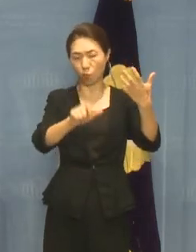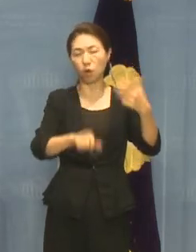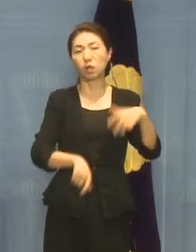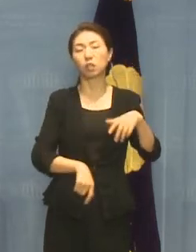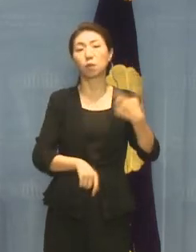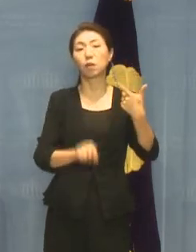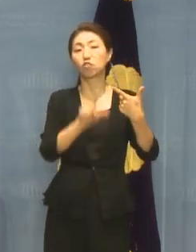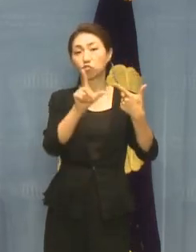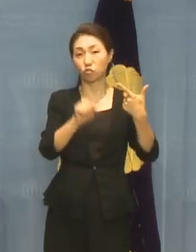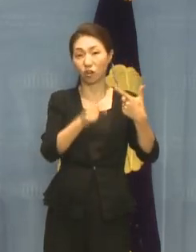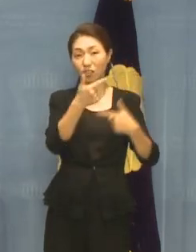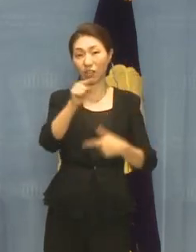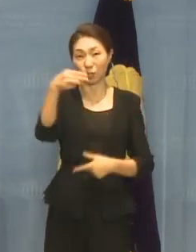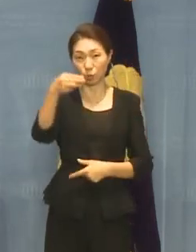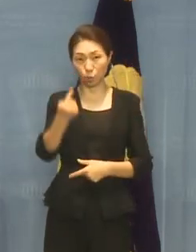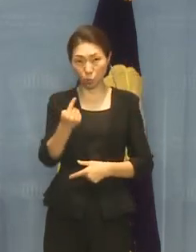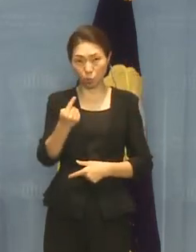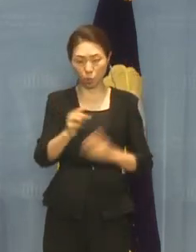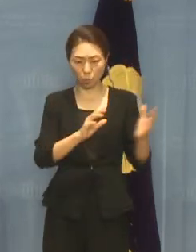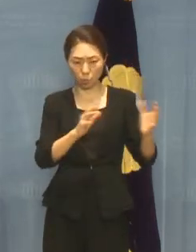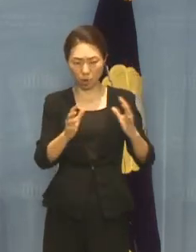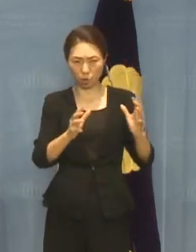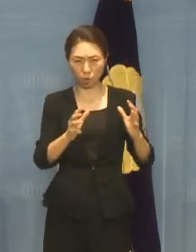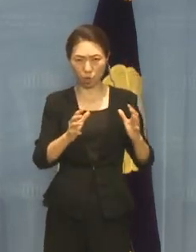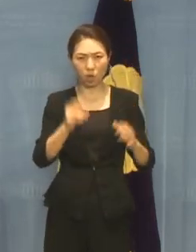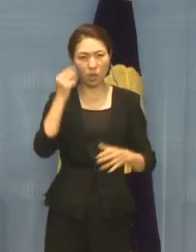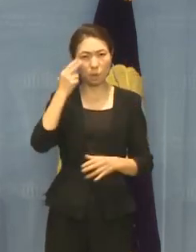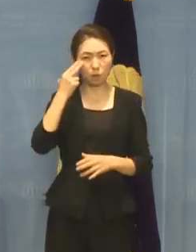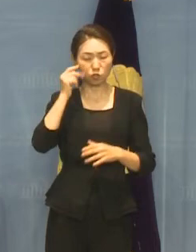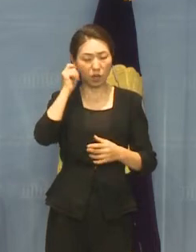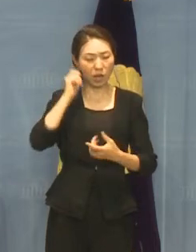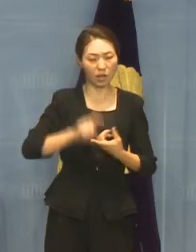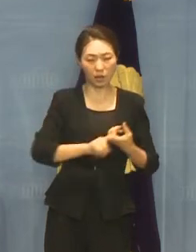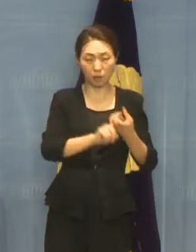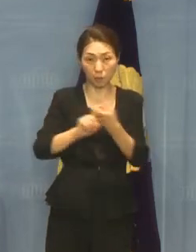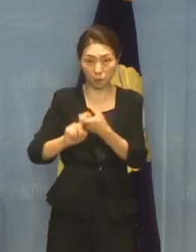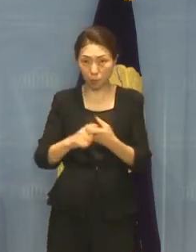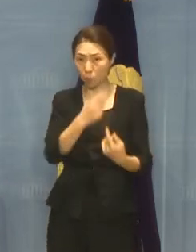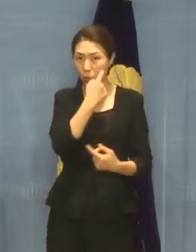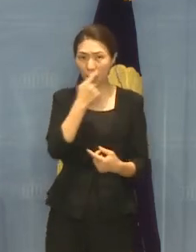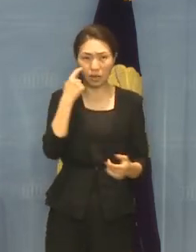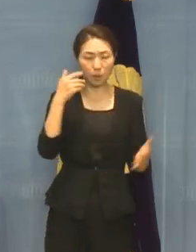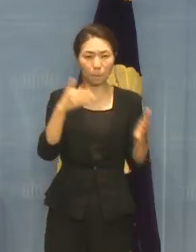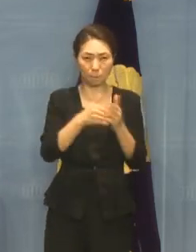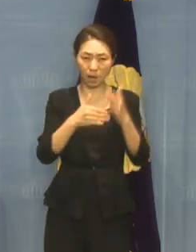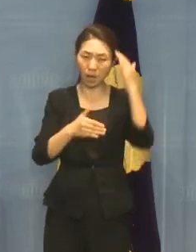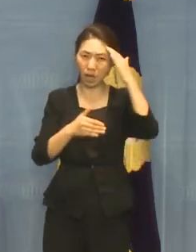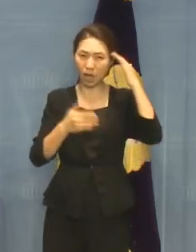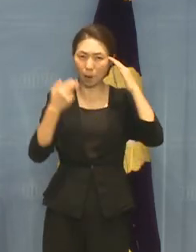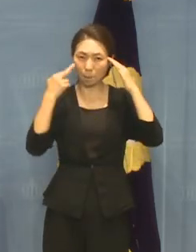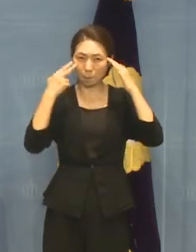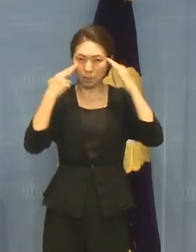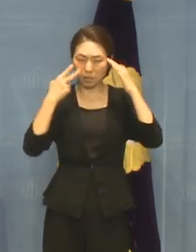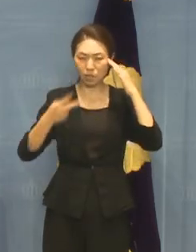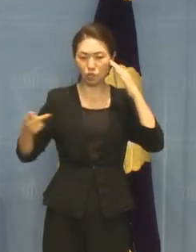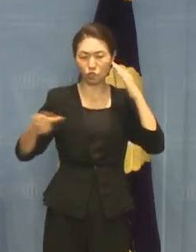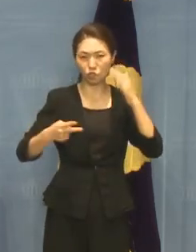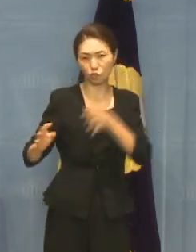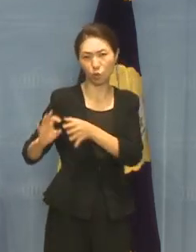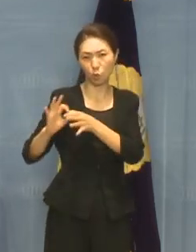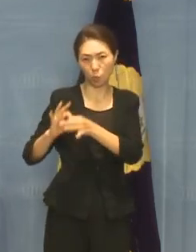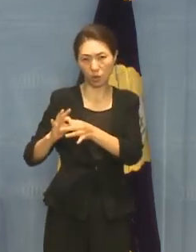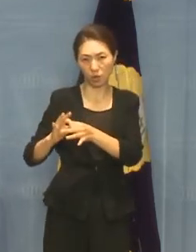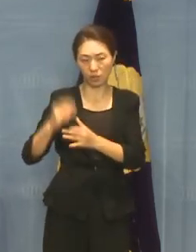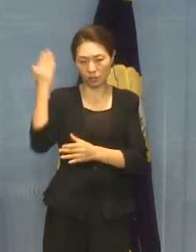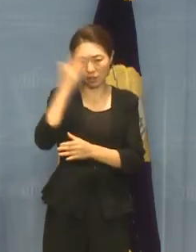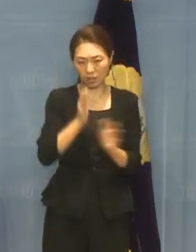통해 글로벌 포괄적 전략동맹으로서의 비전을 재확인한 한미 양국의 관련 주요 쟁점과 과제를 정리한